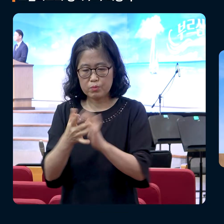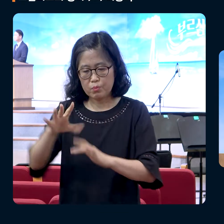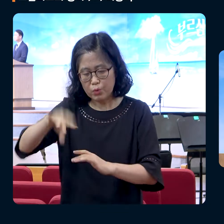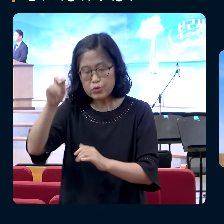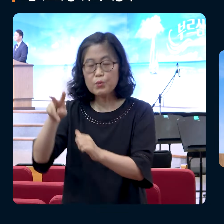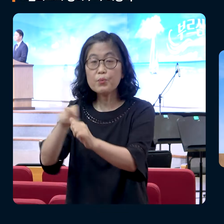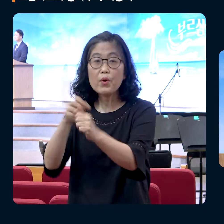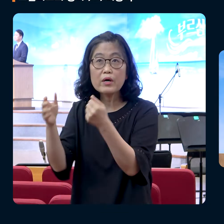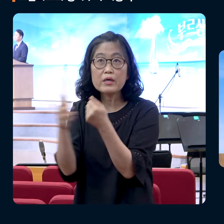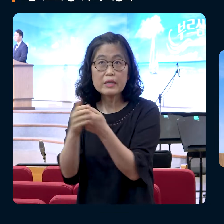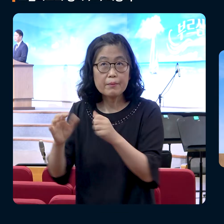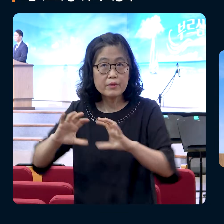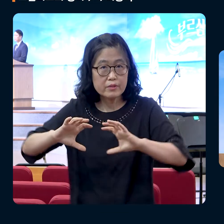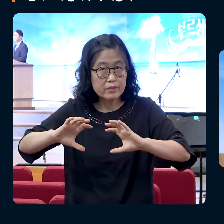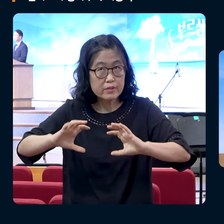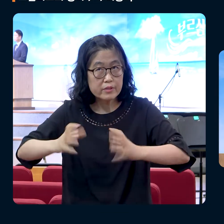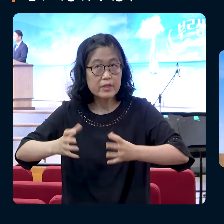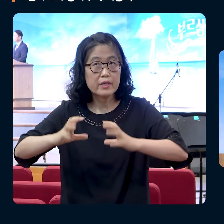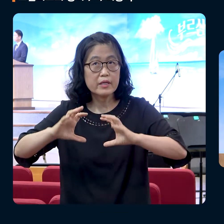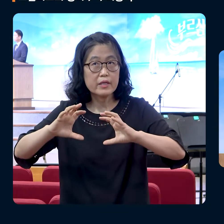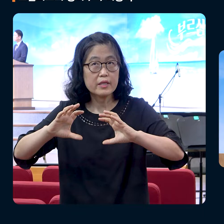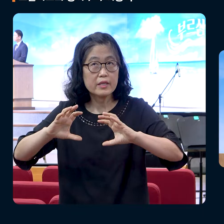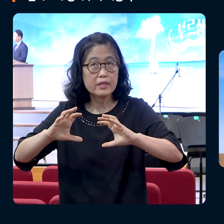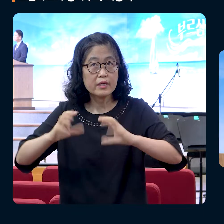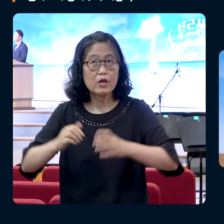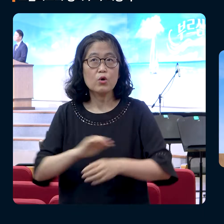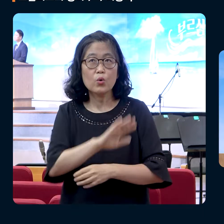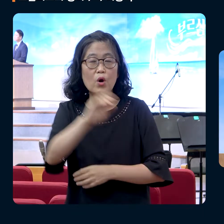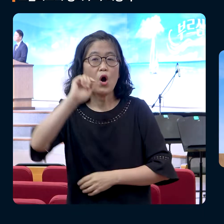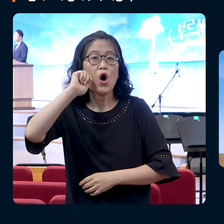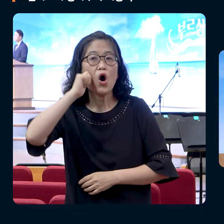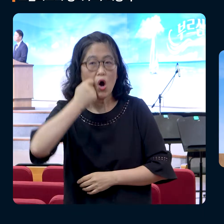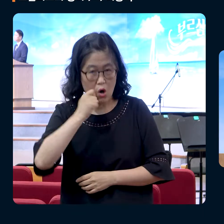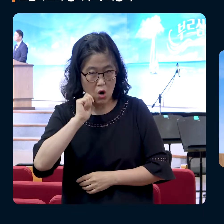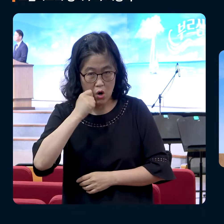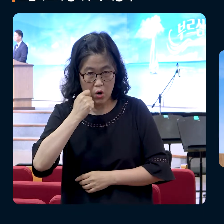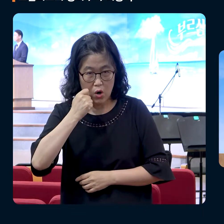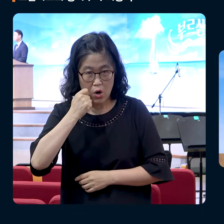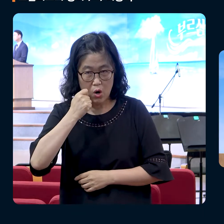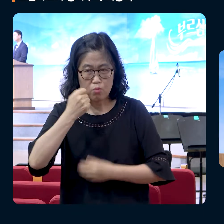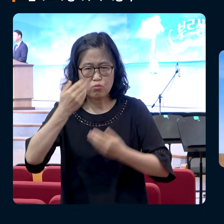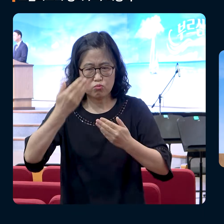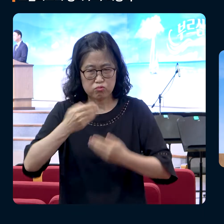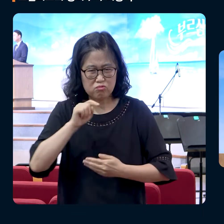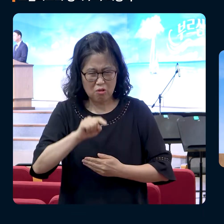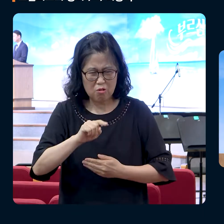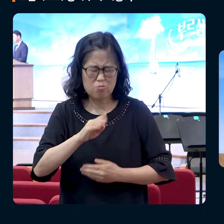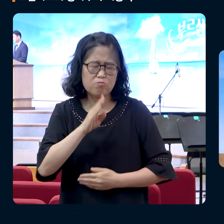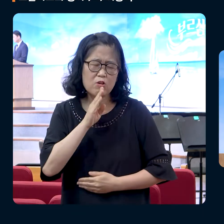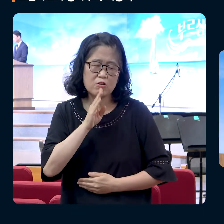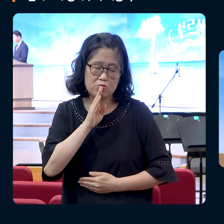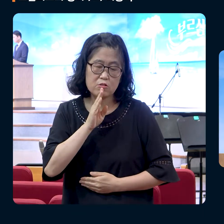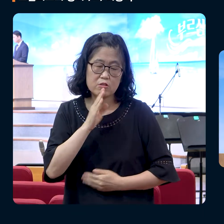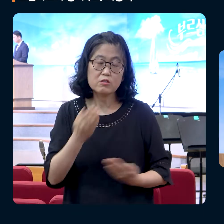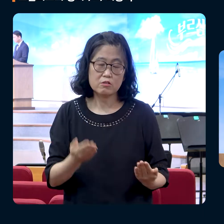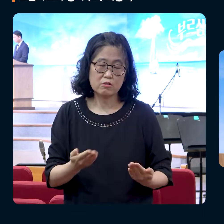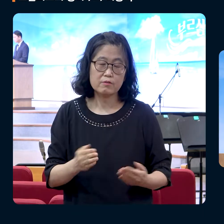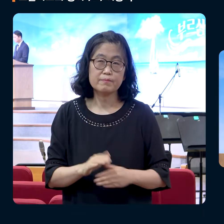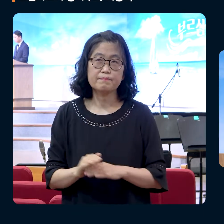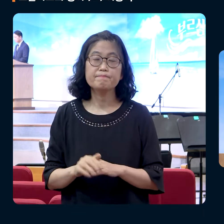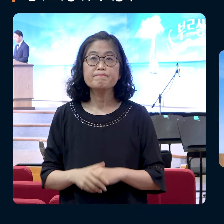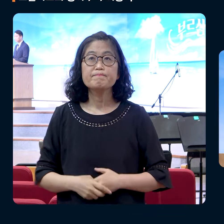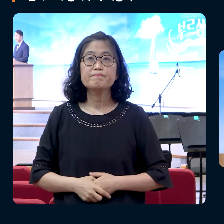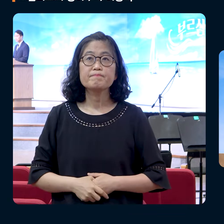세상이 우리를 그렇게 여기고 또 우리를 어렵게 하는 것들은 어쩌면 당연한 것이 아닌가라는 그런 생각도